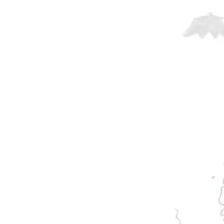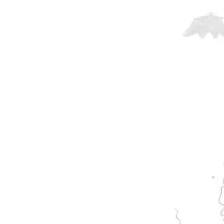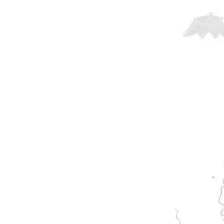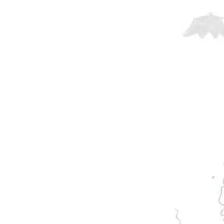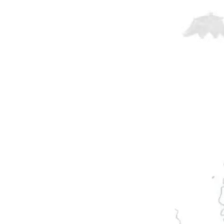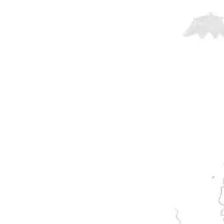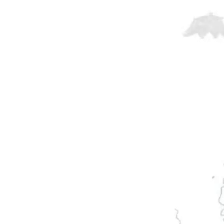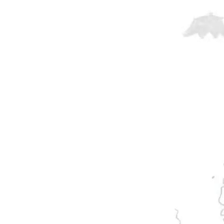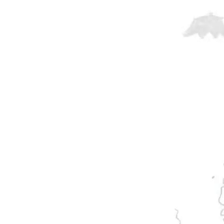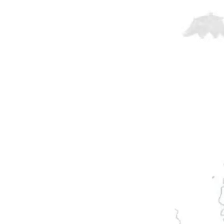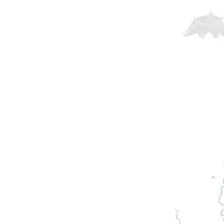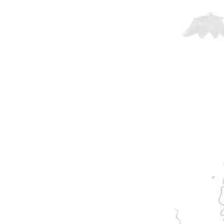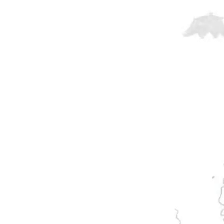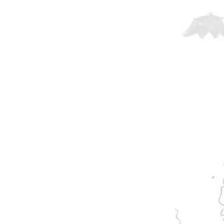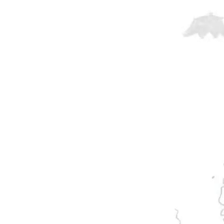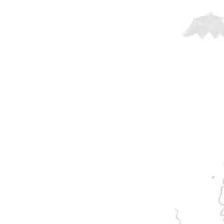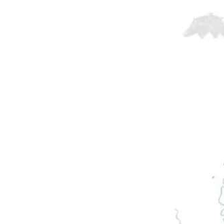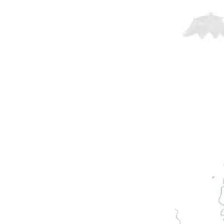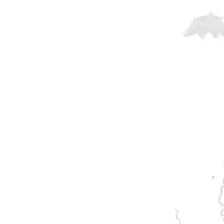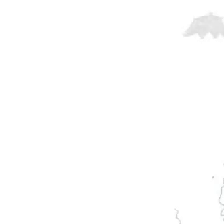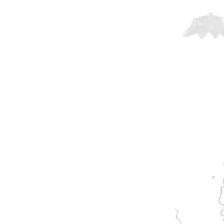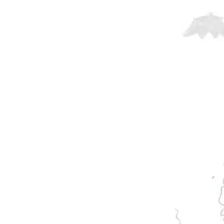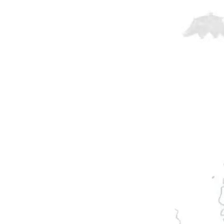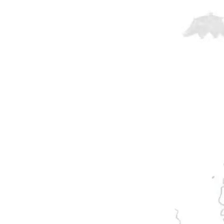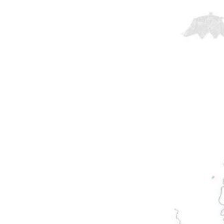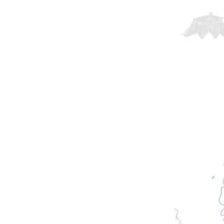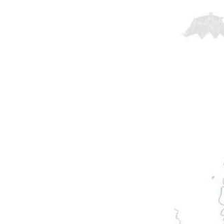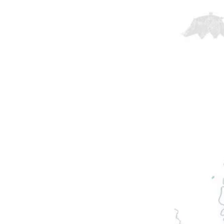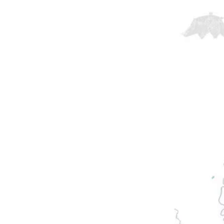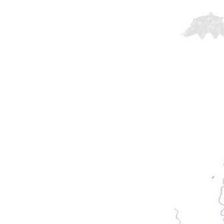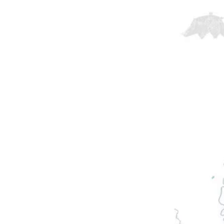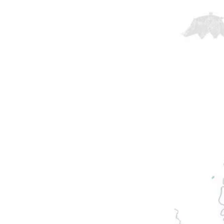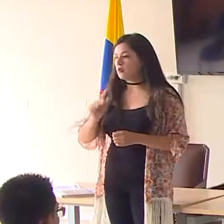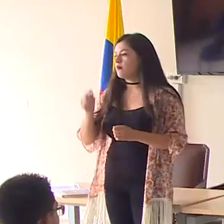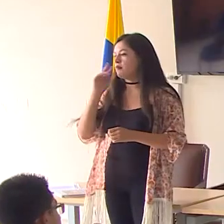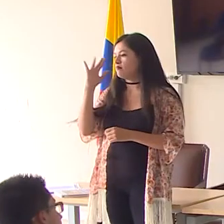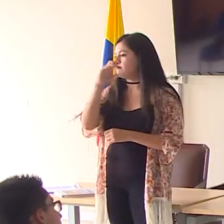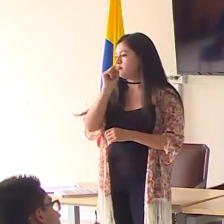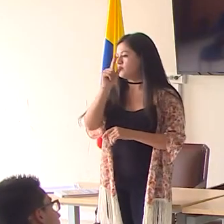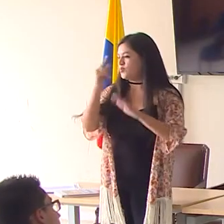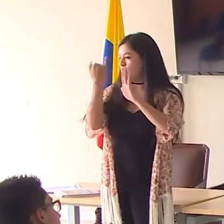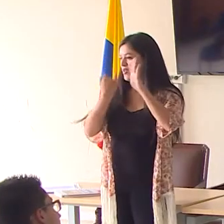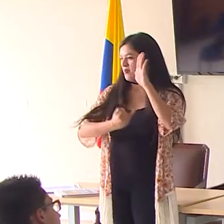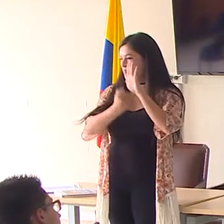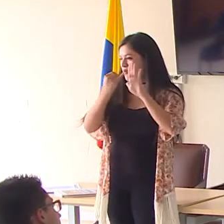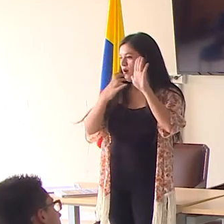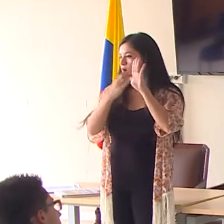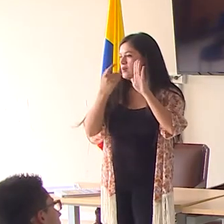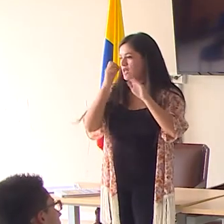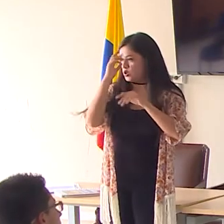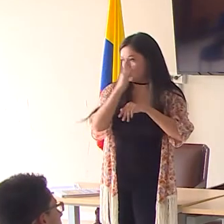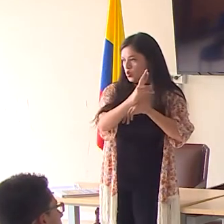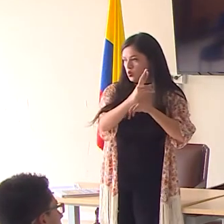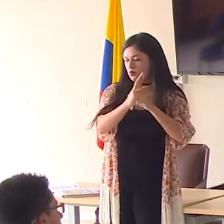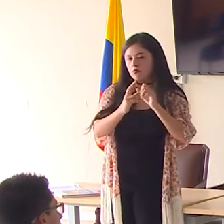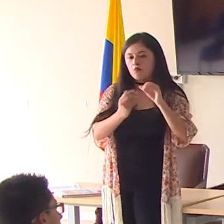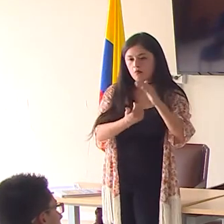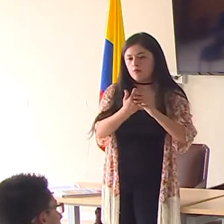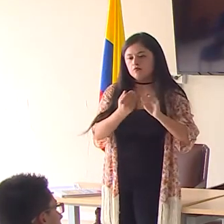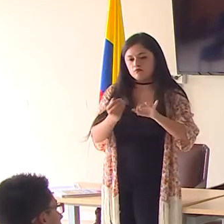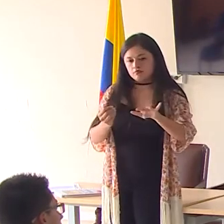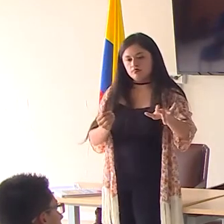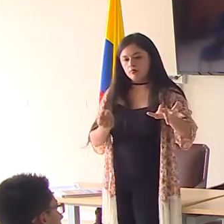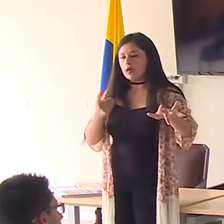y así es como se empieza a digamos se viene y se empieza a ocupar la ciudad hacia el sur siguen ocupando hacia el sur y paralelamente hacia el norte se va expandiendo